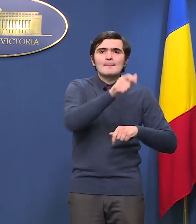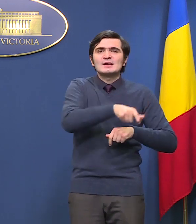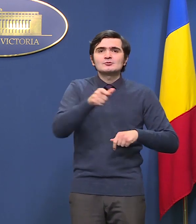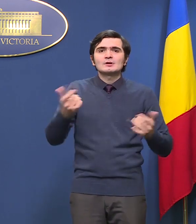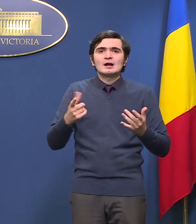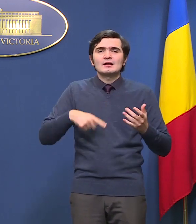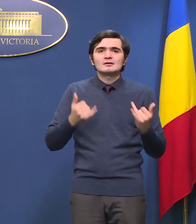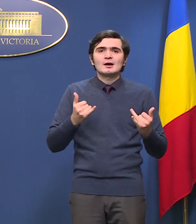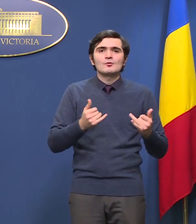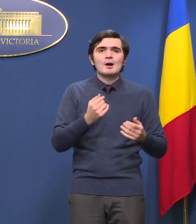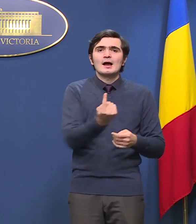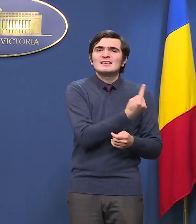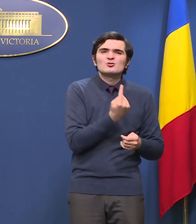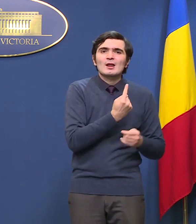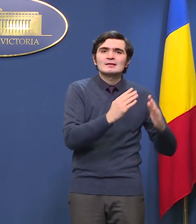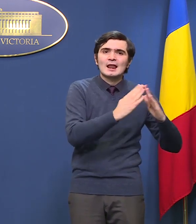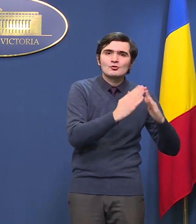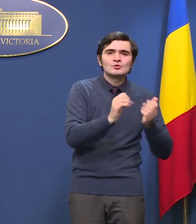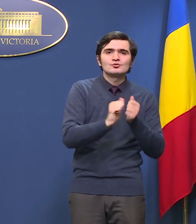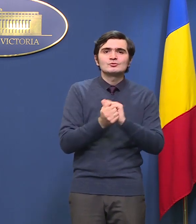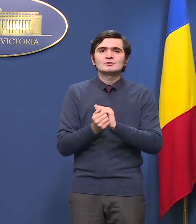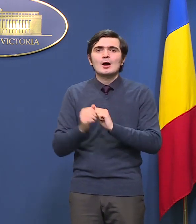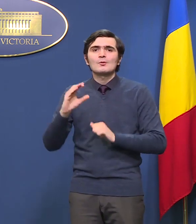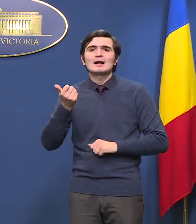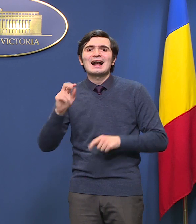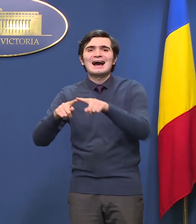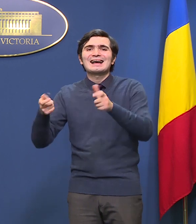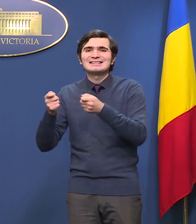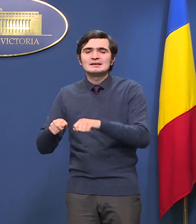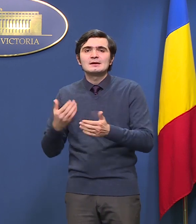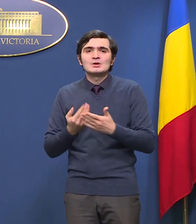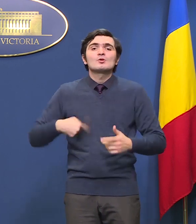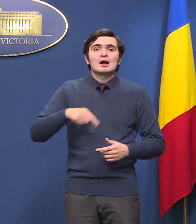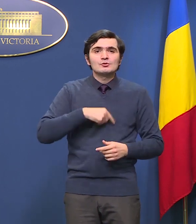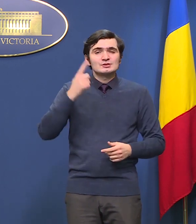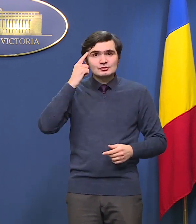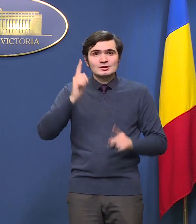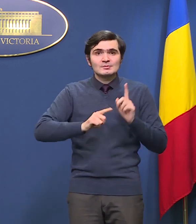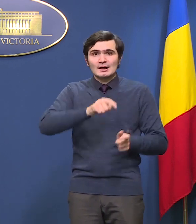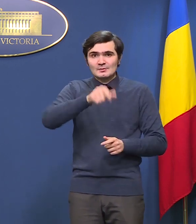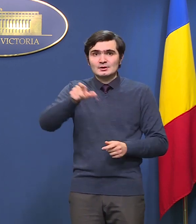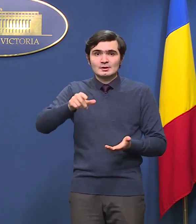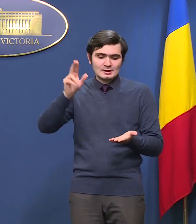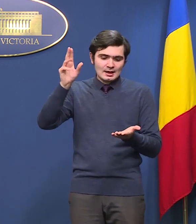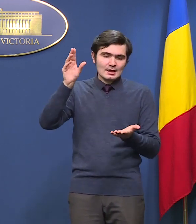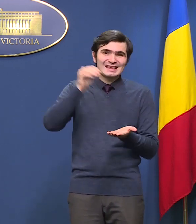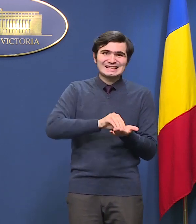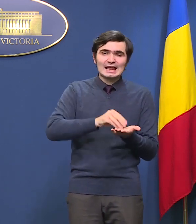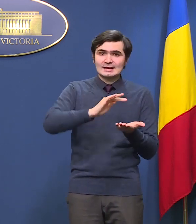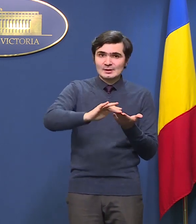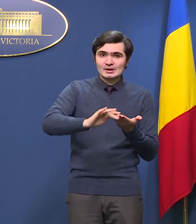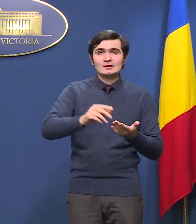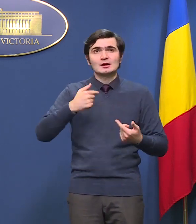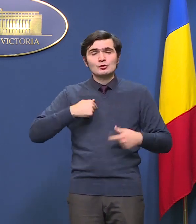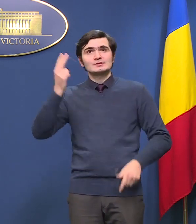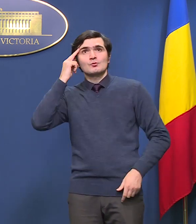și în carantină. Astfel încât să putem ști, instalând aplicația dacă se deplasează în